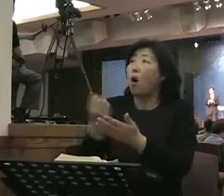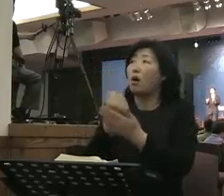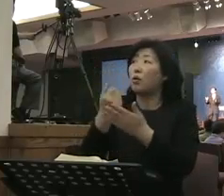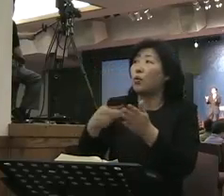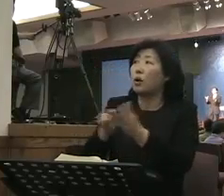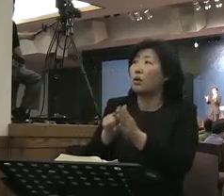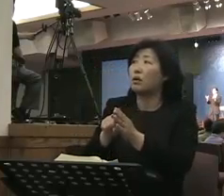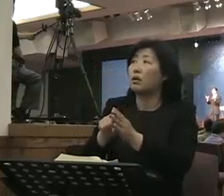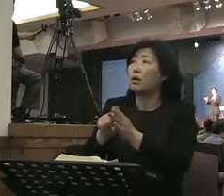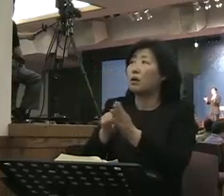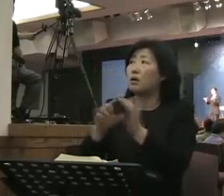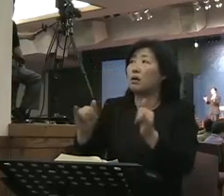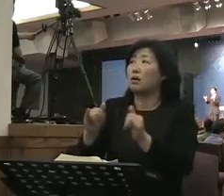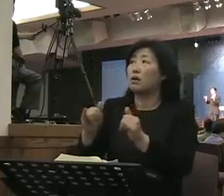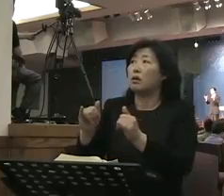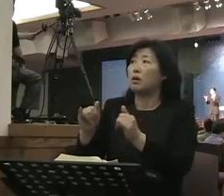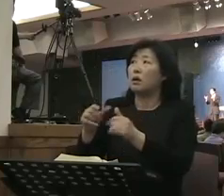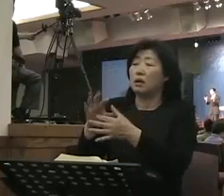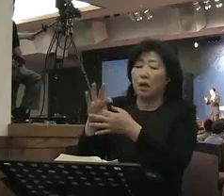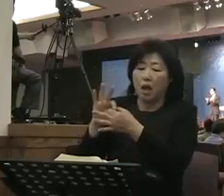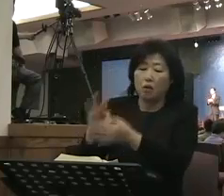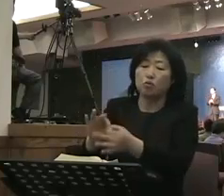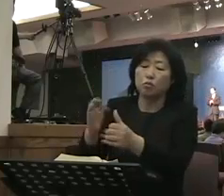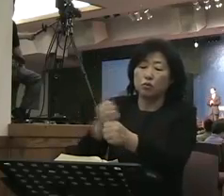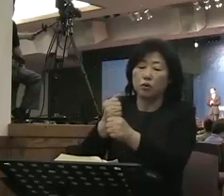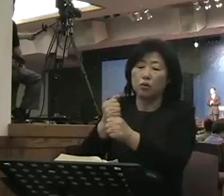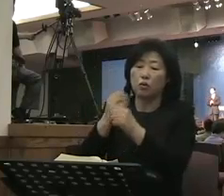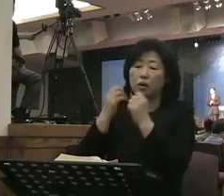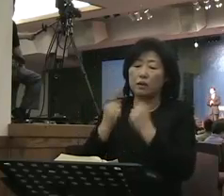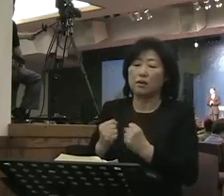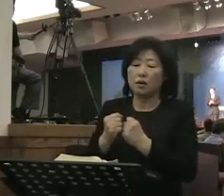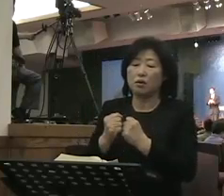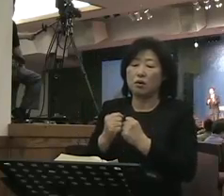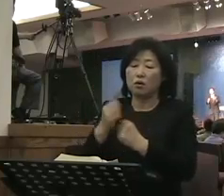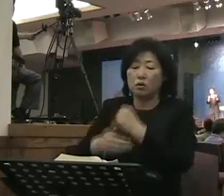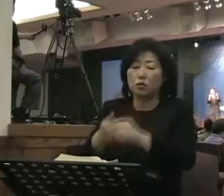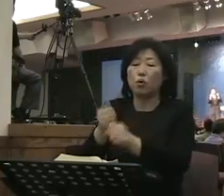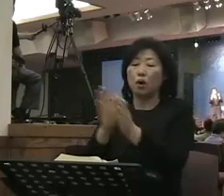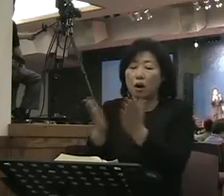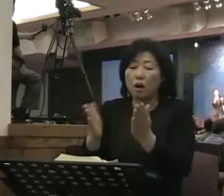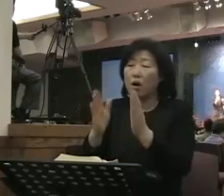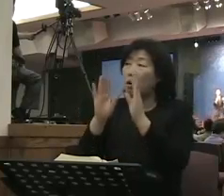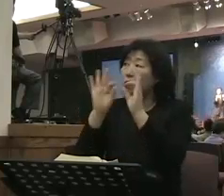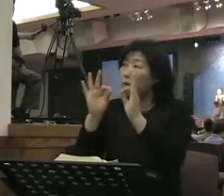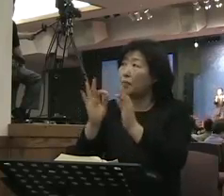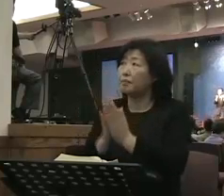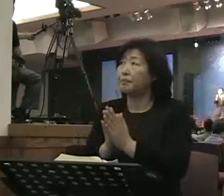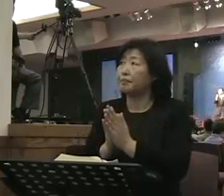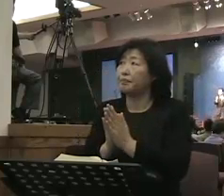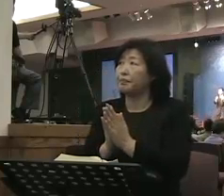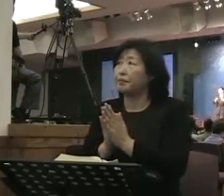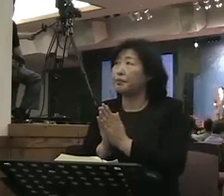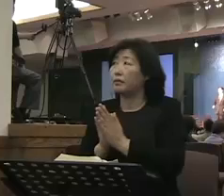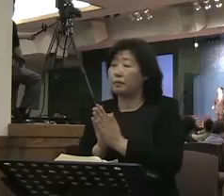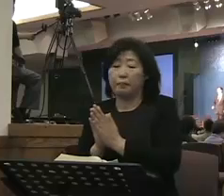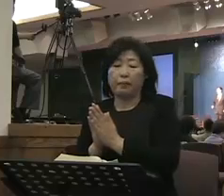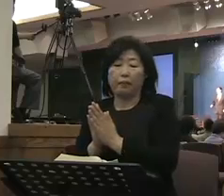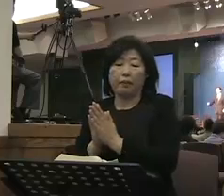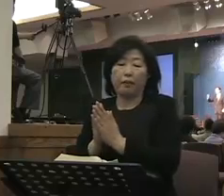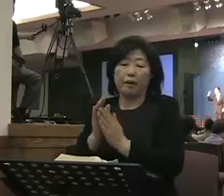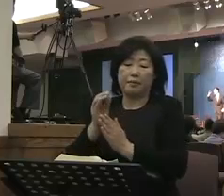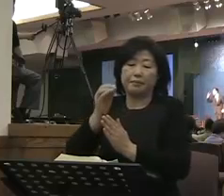백성들을 계속 붙잡고 계신다고 성경은 말씀해 주시고 있습니다. God is jealous for His